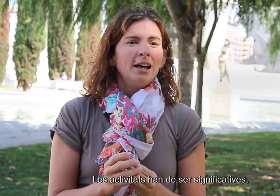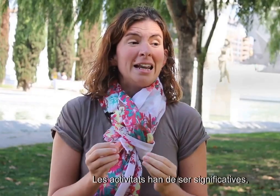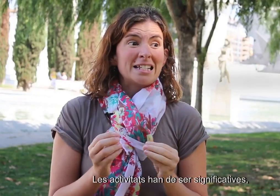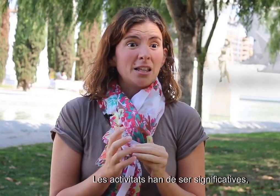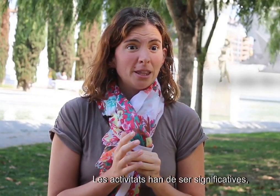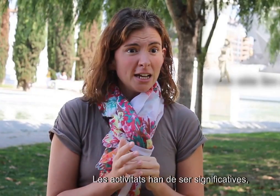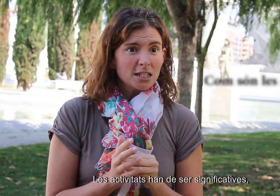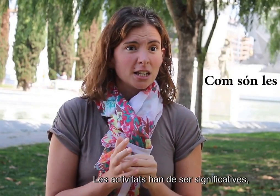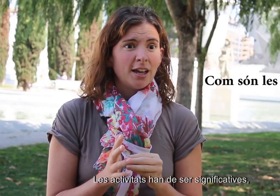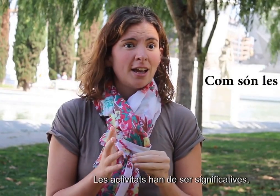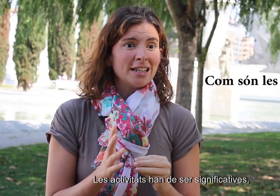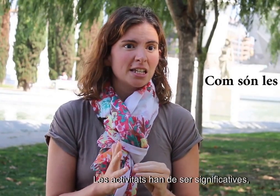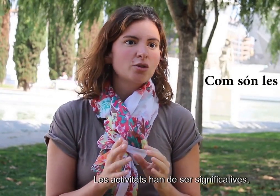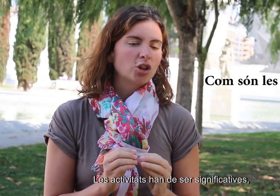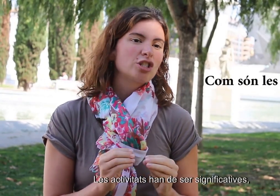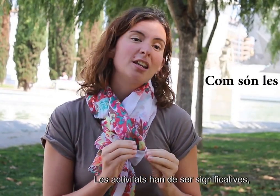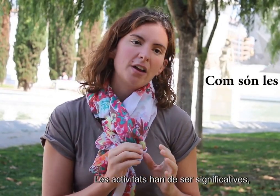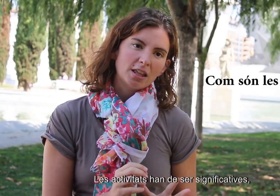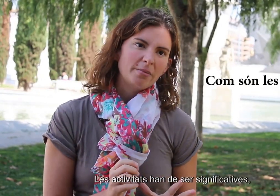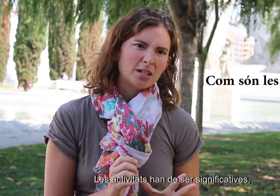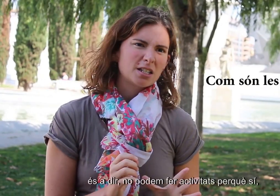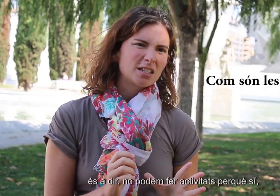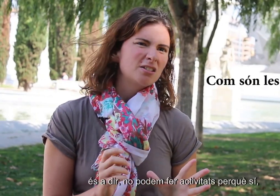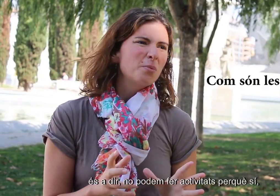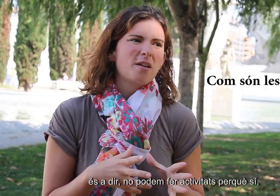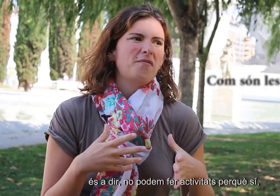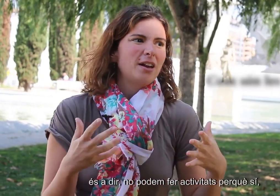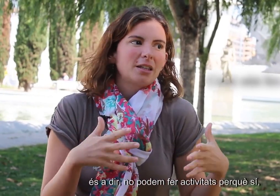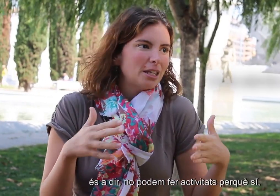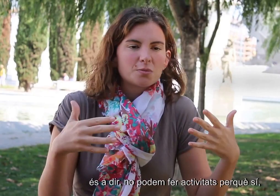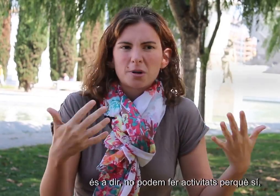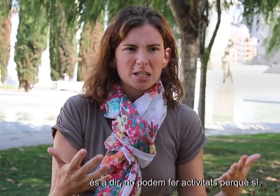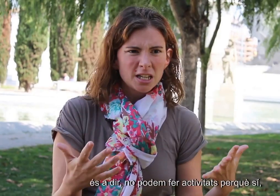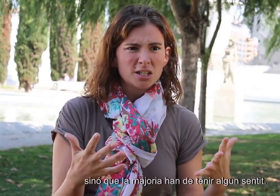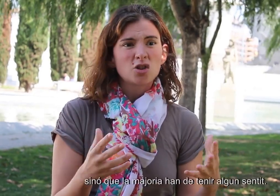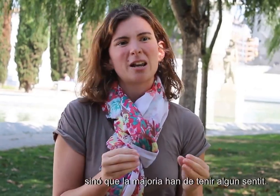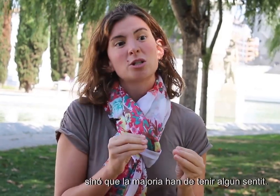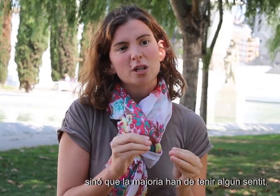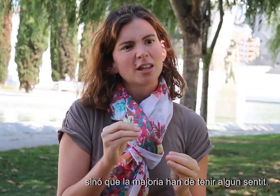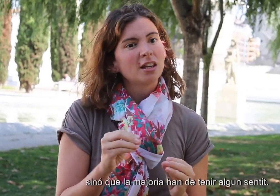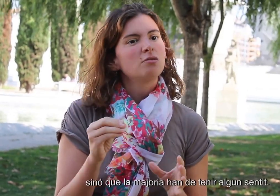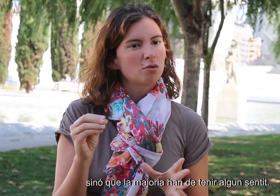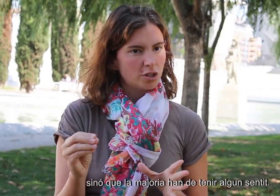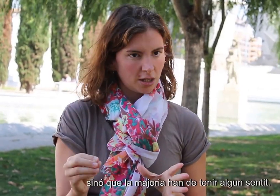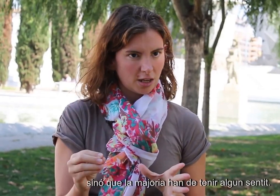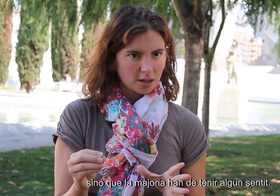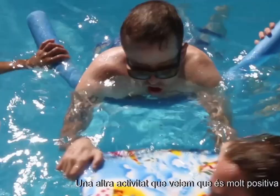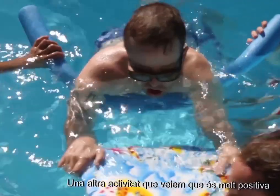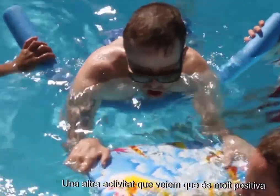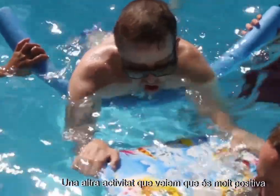Les activitats han de ser sobretot significatives, és a dir, no podem fer activitats perquè sí, sinó que la majoria han de tenir algun sentit. Una altra